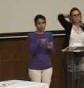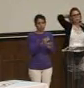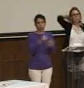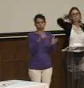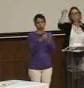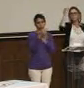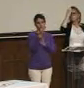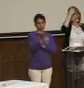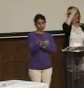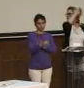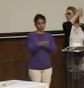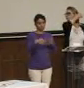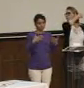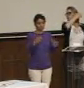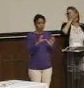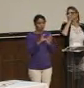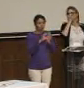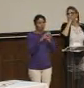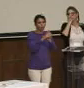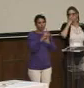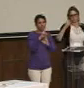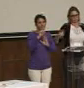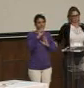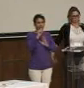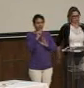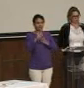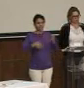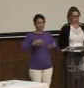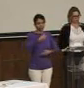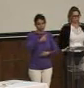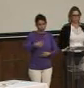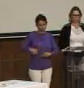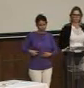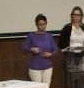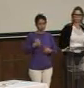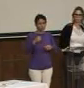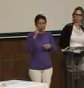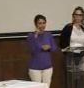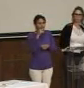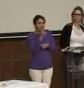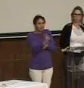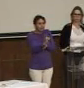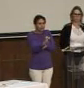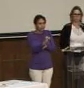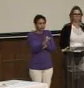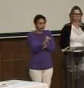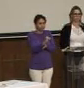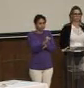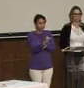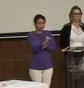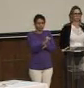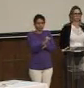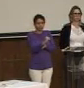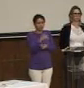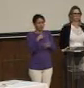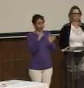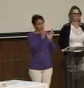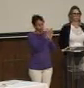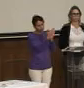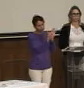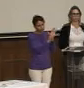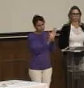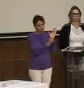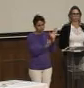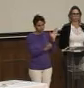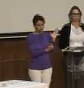de vaga de serviços públicos, né, tem que ver se está na listagem,